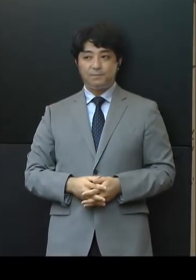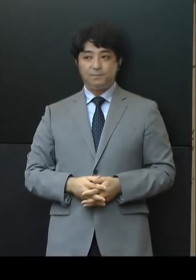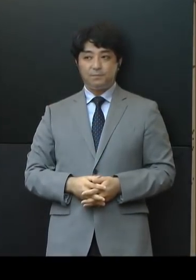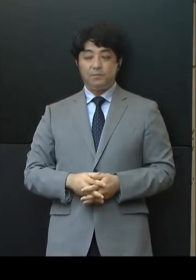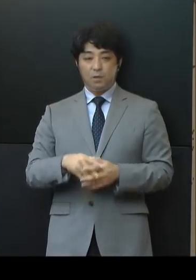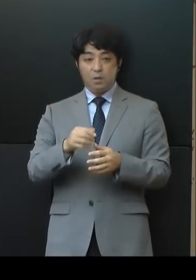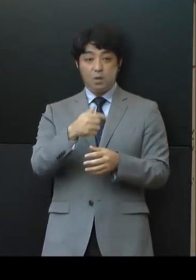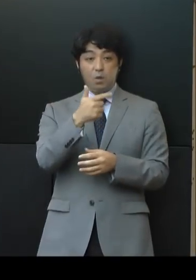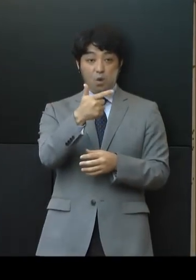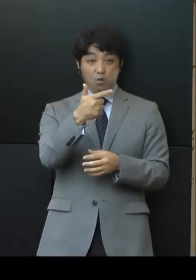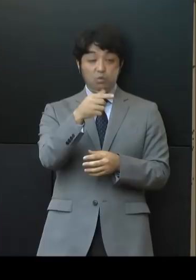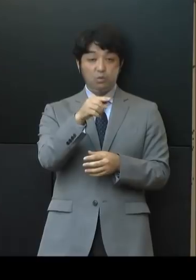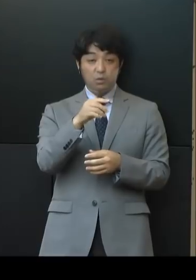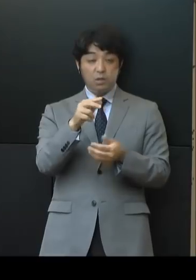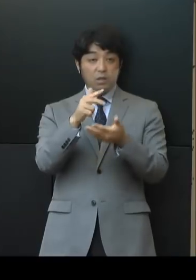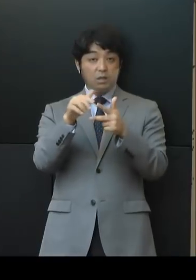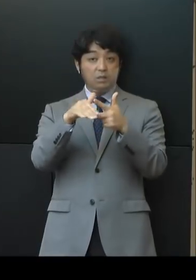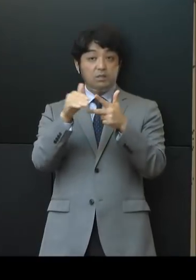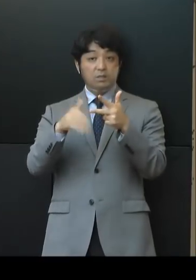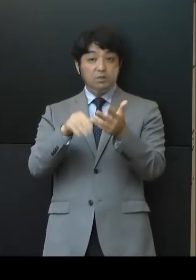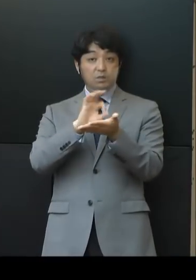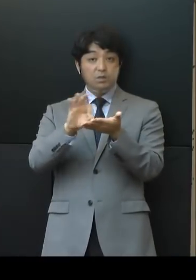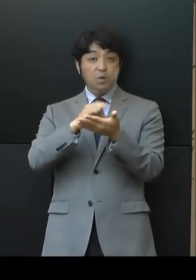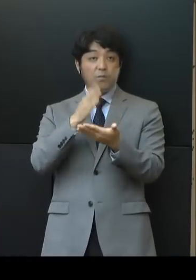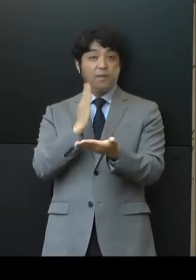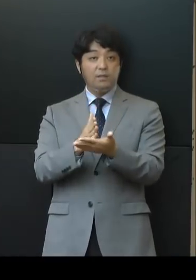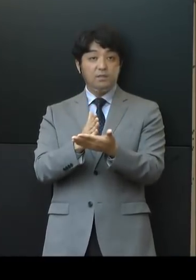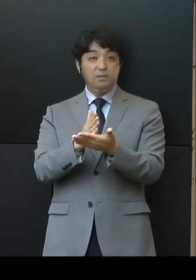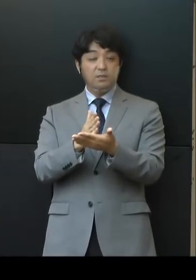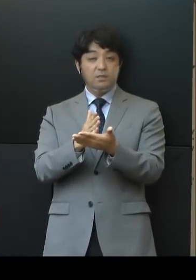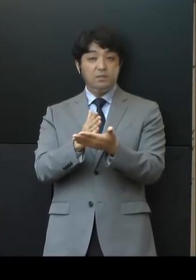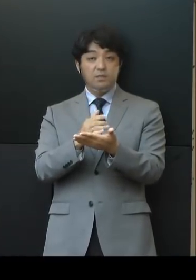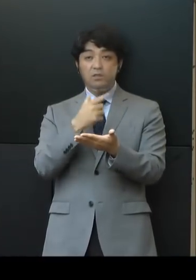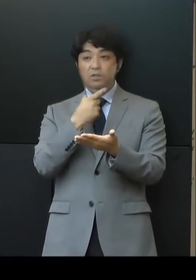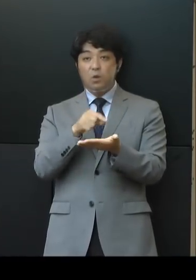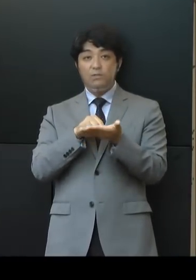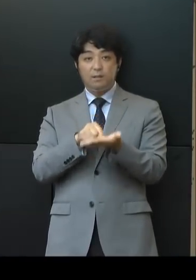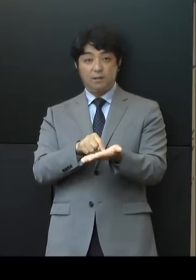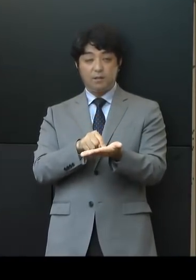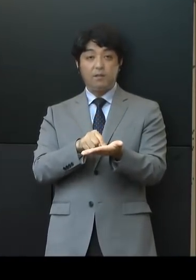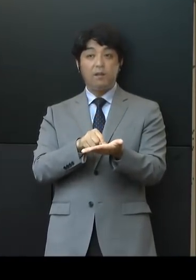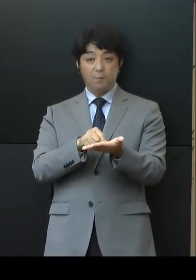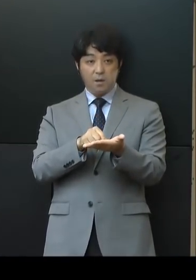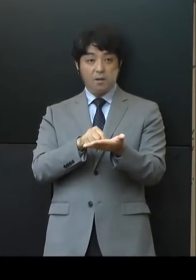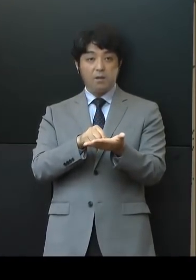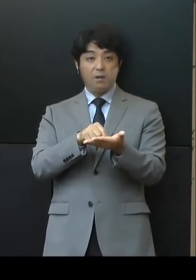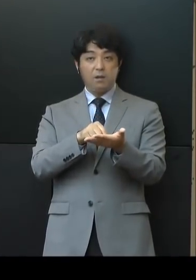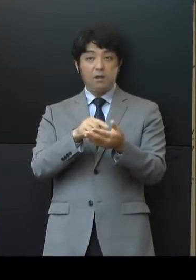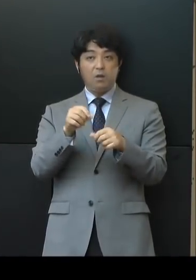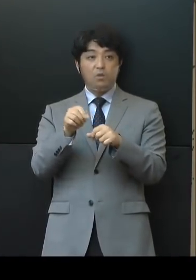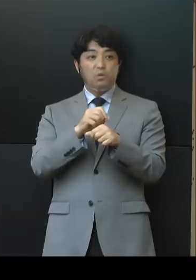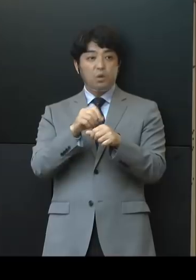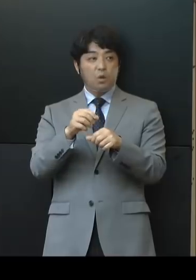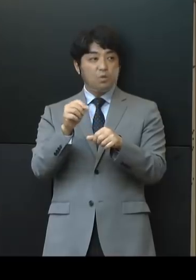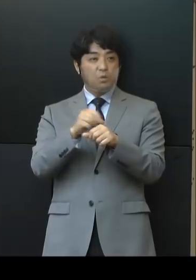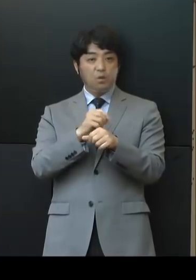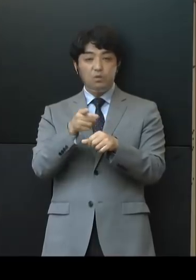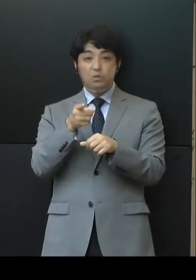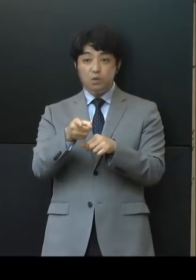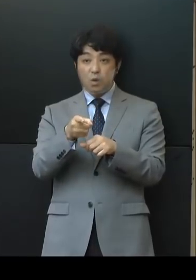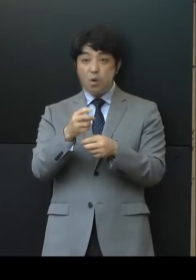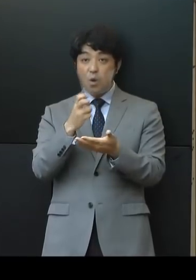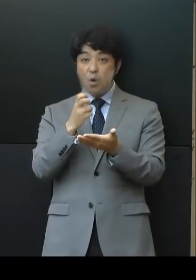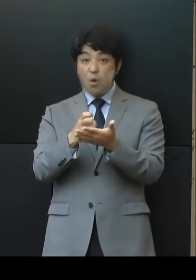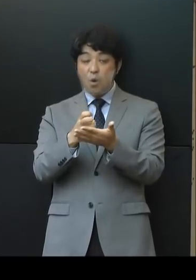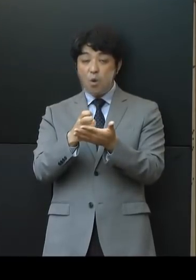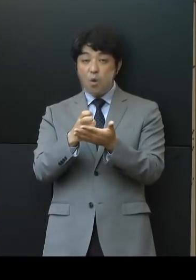6の施設の使用停止の要請等の丸の一つ目で、特措法の24条の9項に基づき、別紙